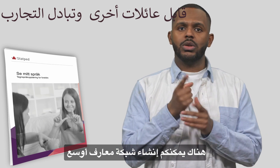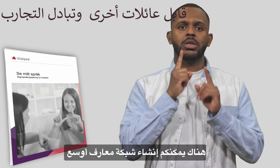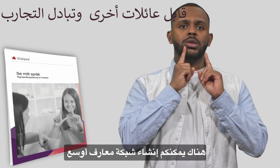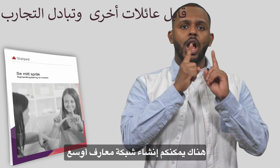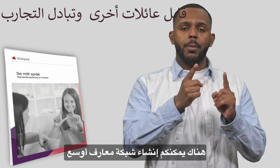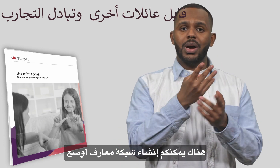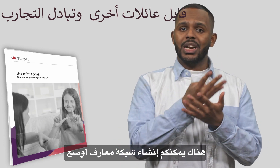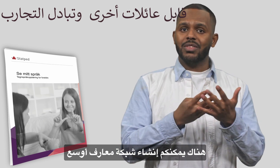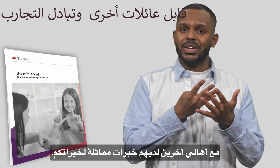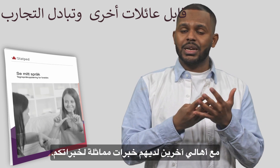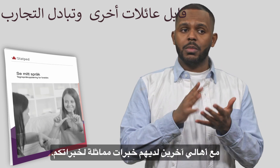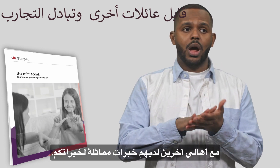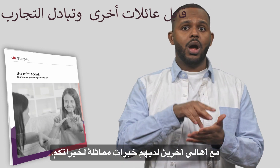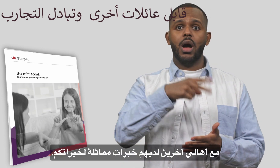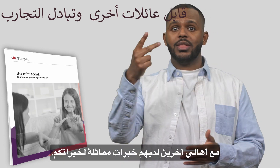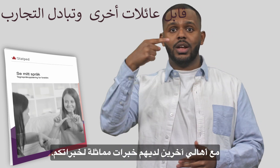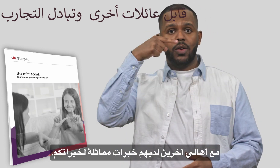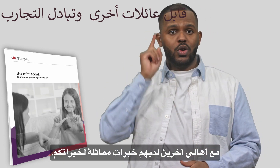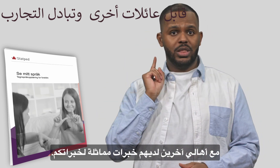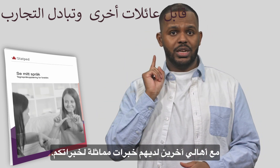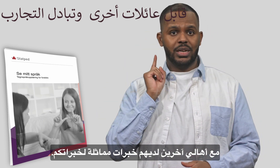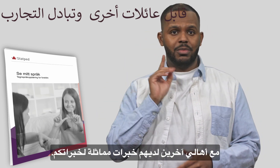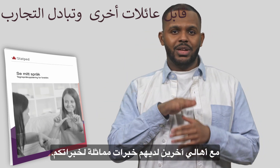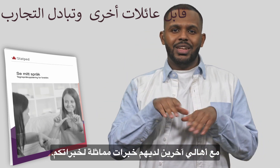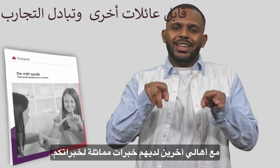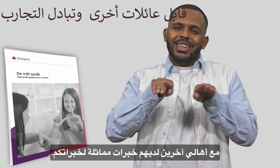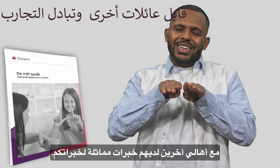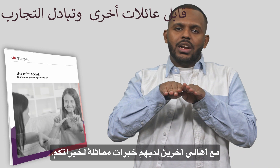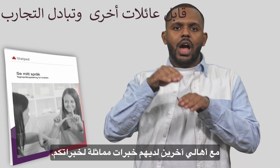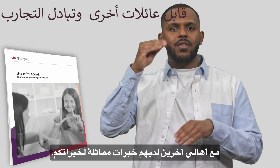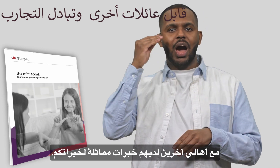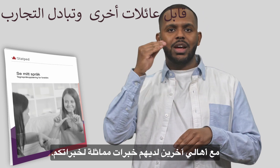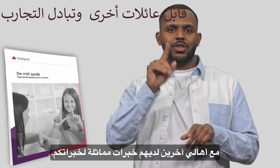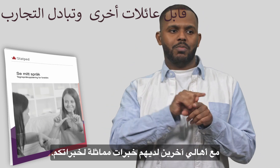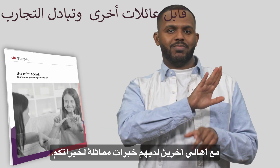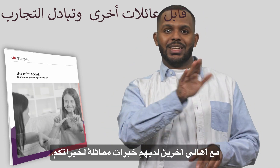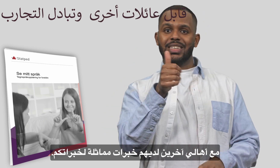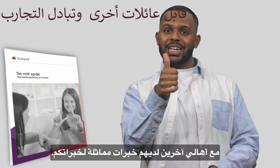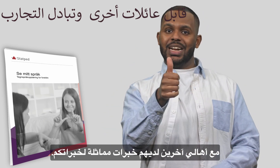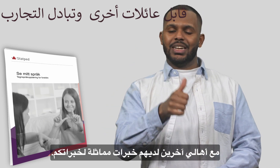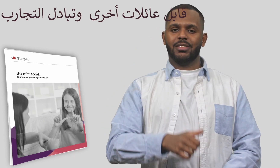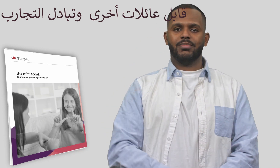شبكة معارف أوسع مع أهالي آخرين لديهم خبرات مماثلة لخبراتكم.